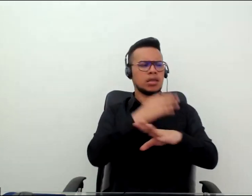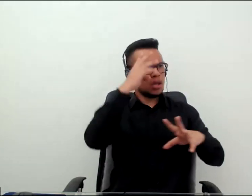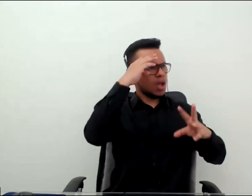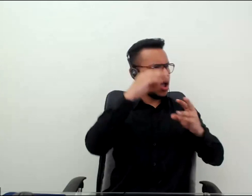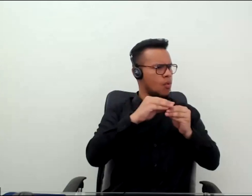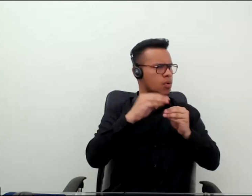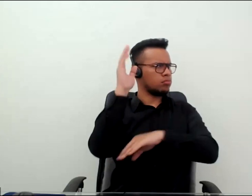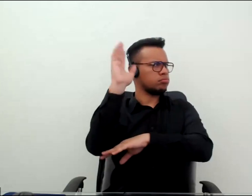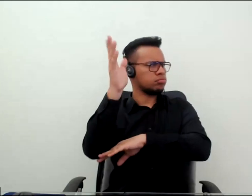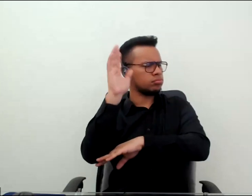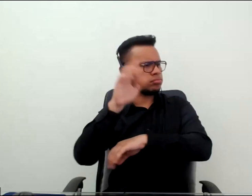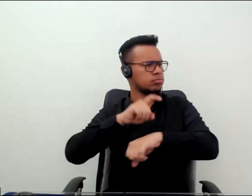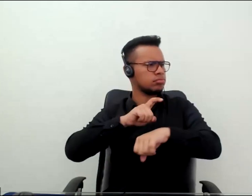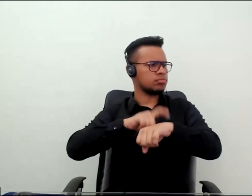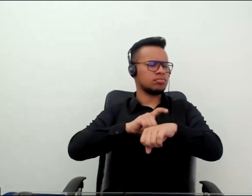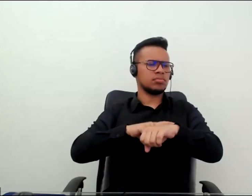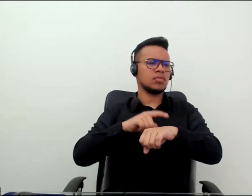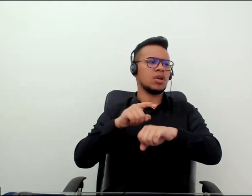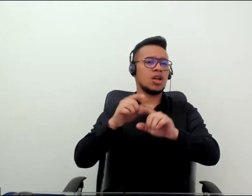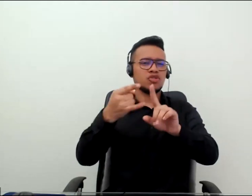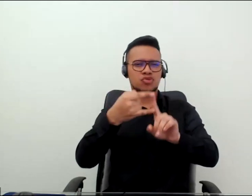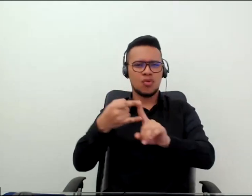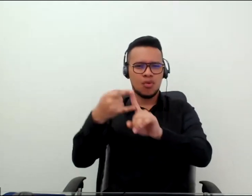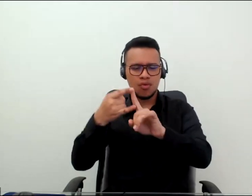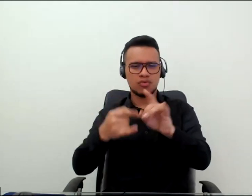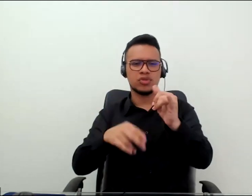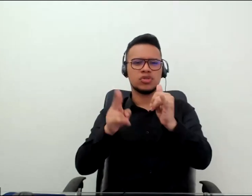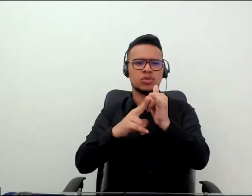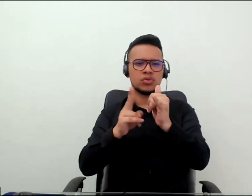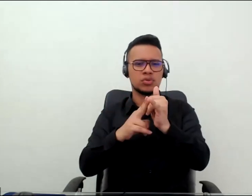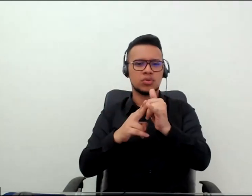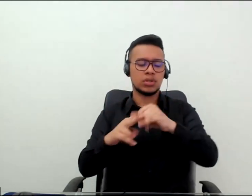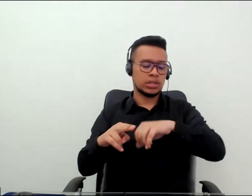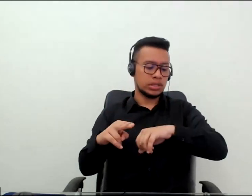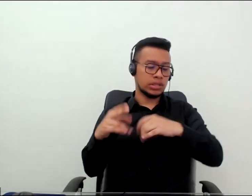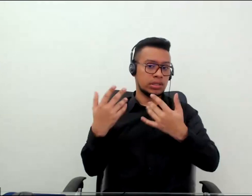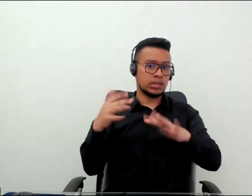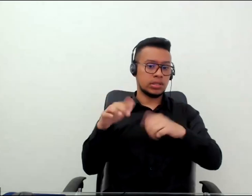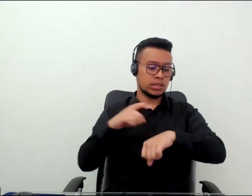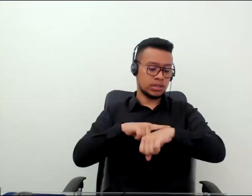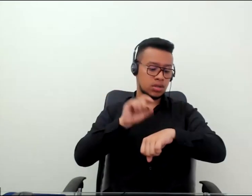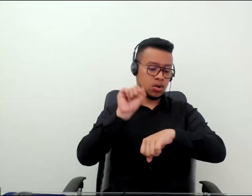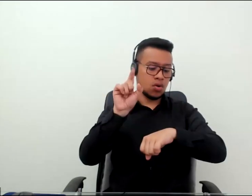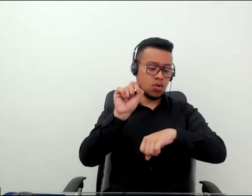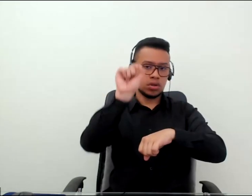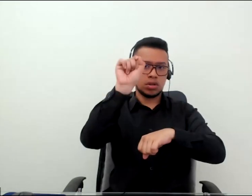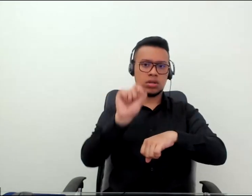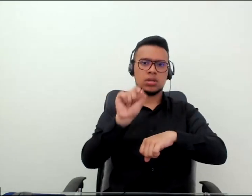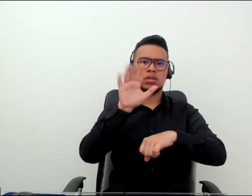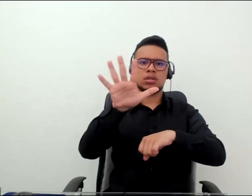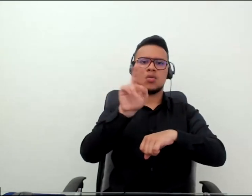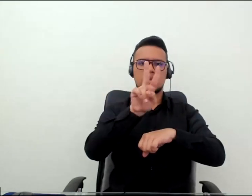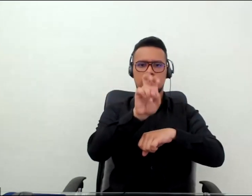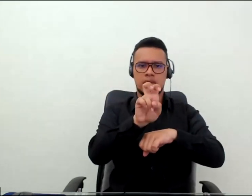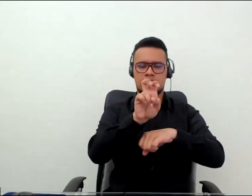nuestra sala de zoom y YouTube son las 11:57 vamos a dar vamos